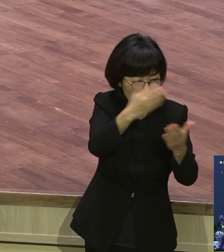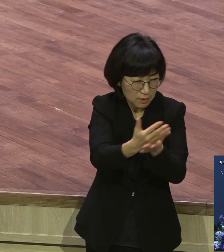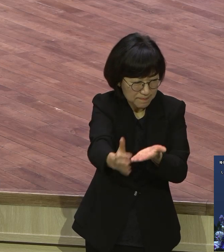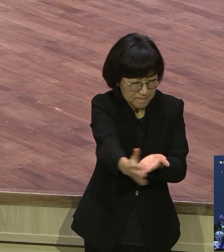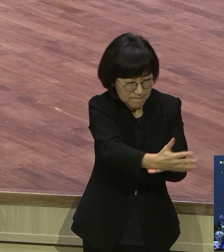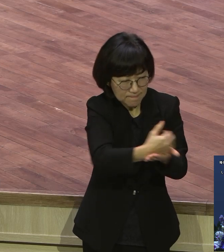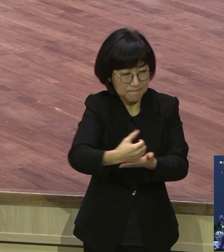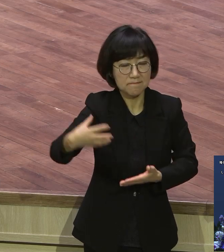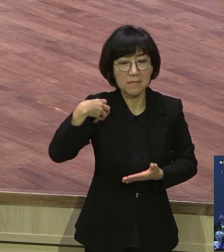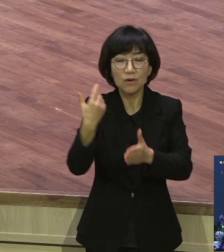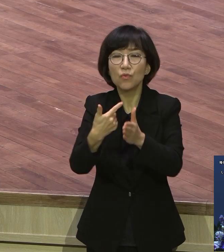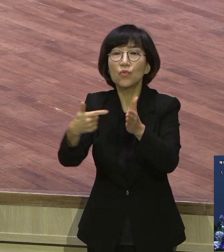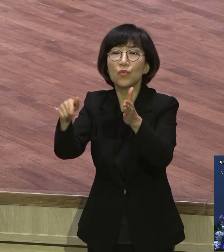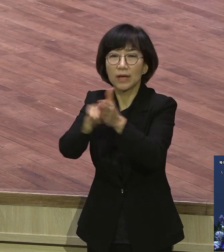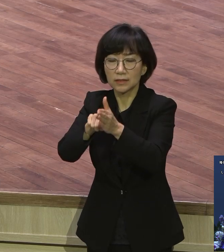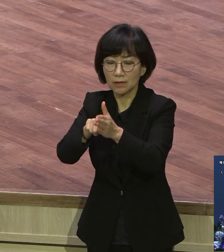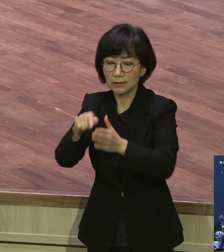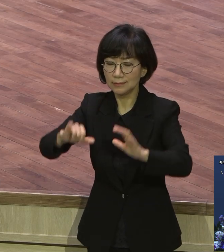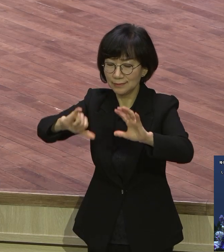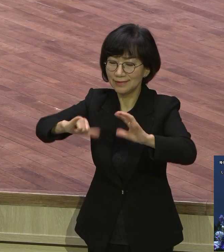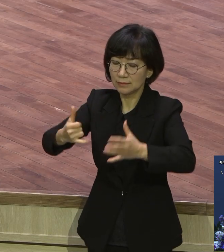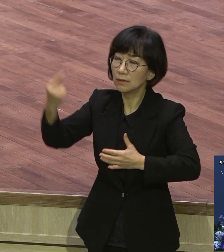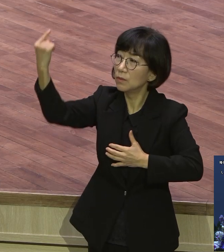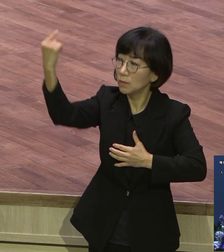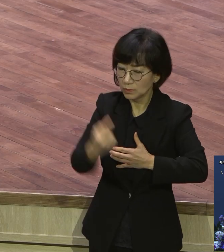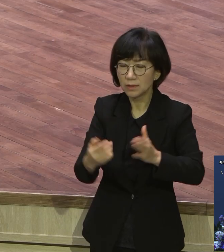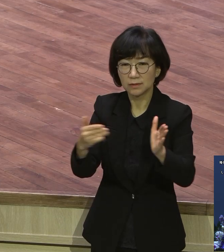이 땅에 오신 것이 하나님의 경률이